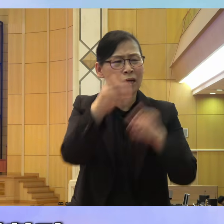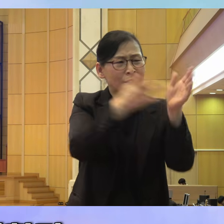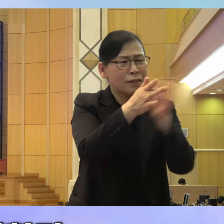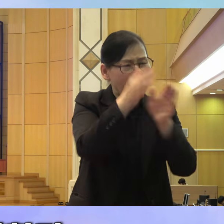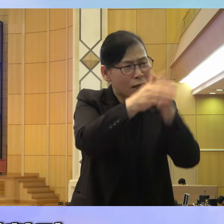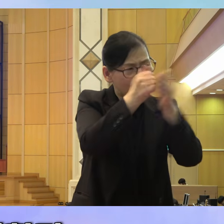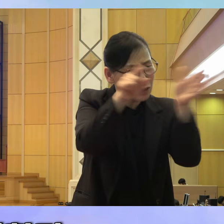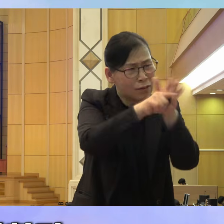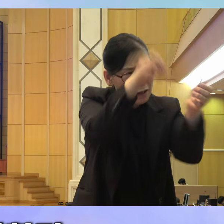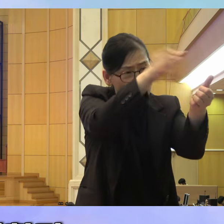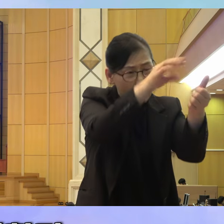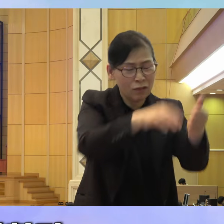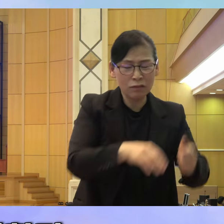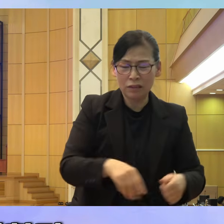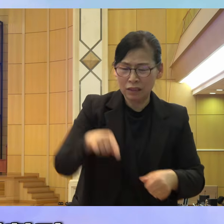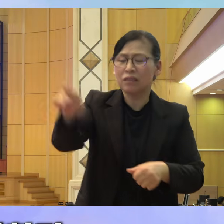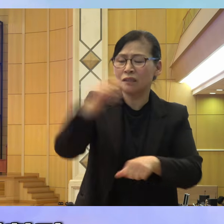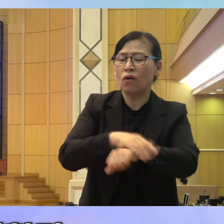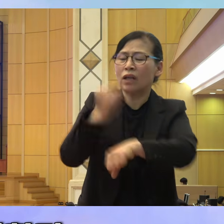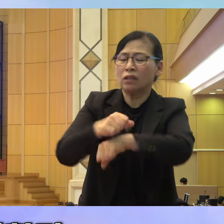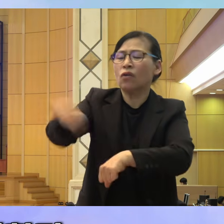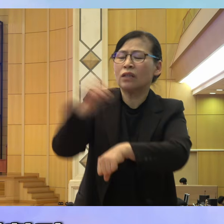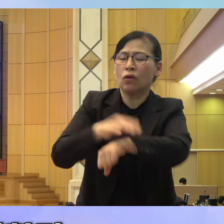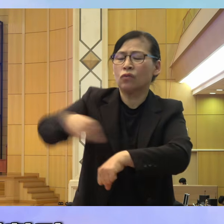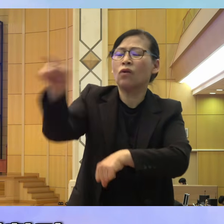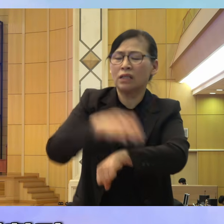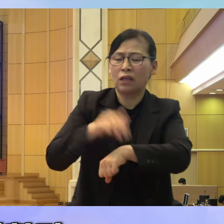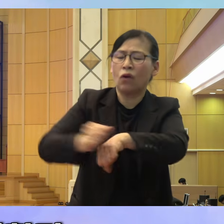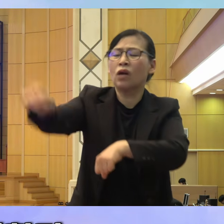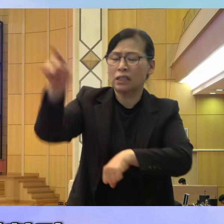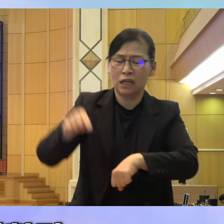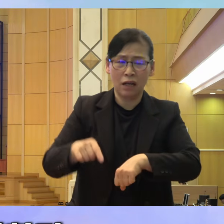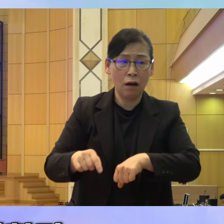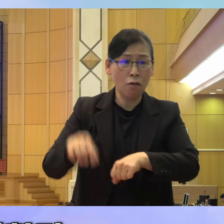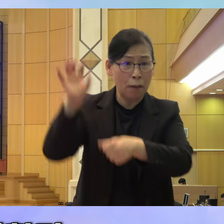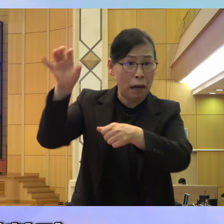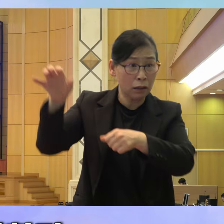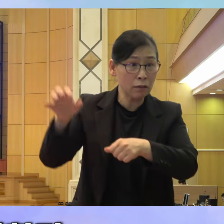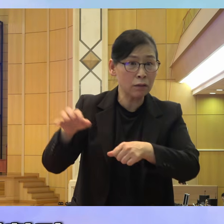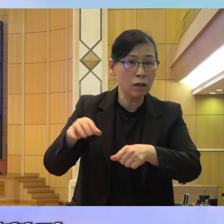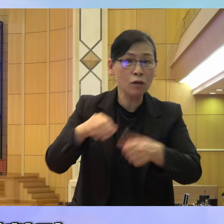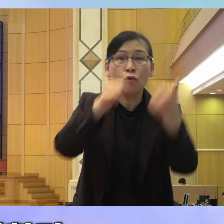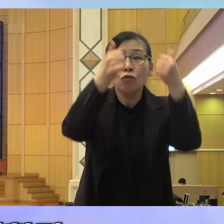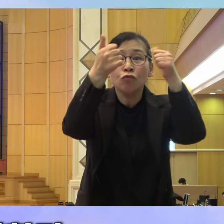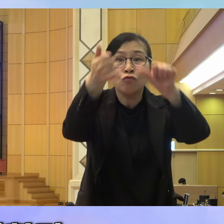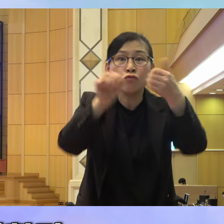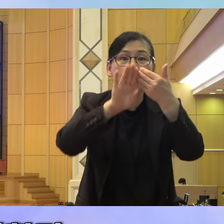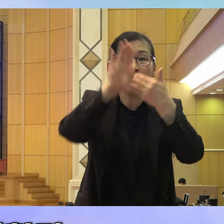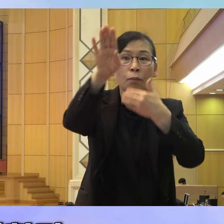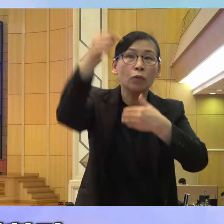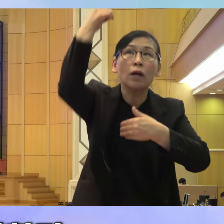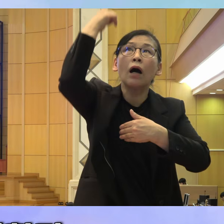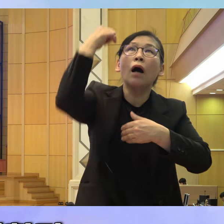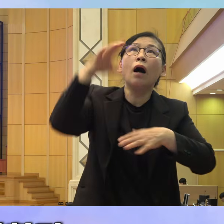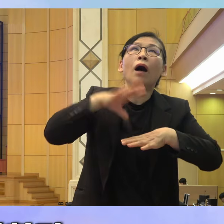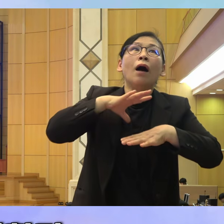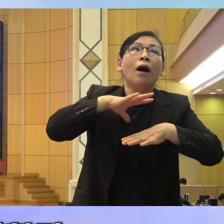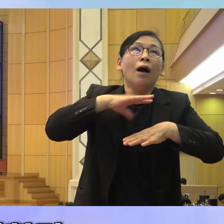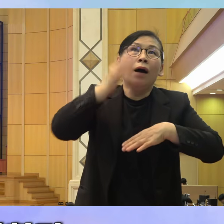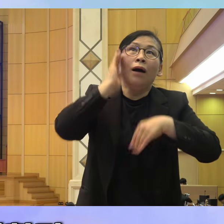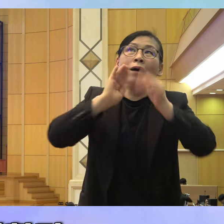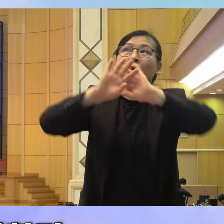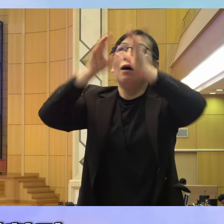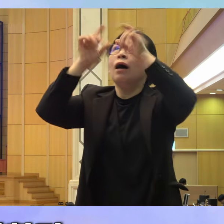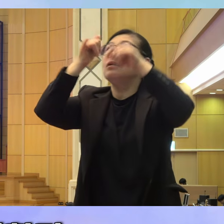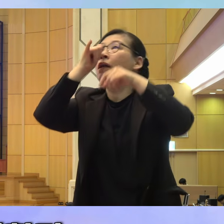죽으면 저승 간다고 하는 것은 대충 이치적으로는 알고 있으나 그건 하나의 이론적인 걸 뿐이고, 천국인지 지옥인지도 모르고